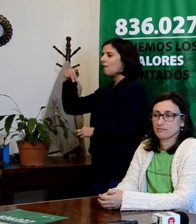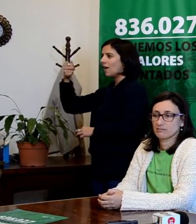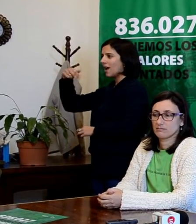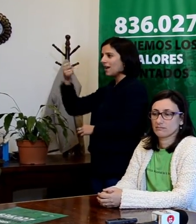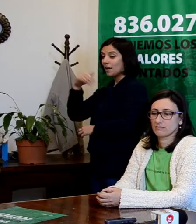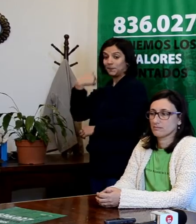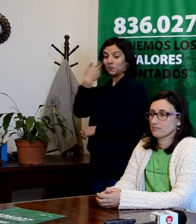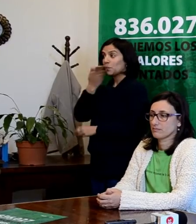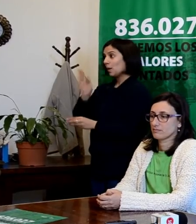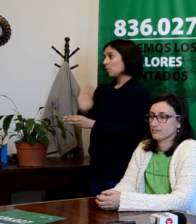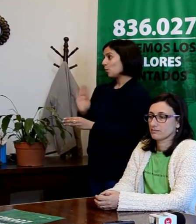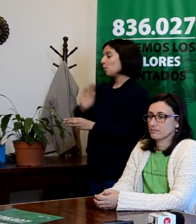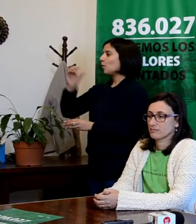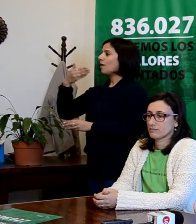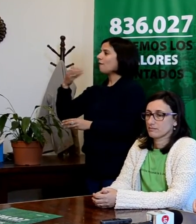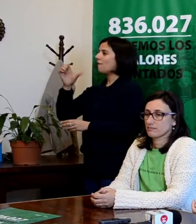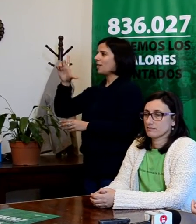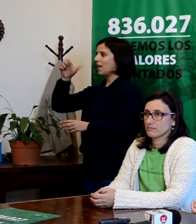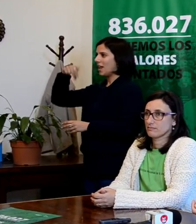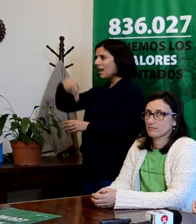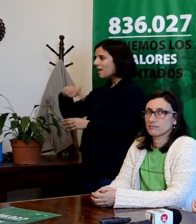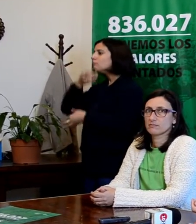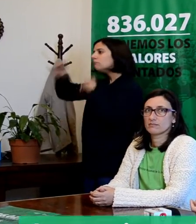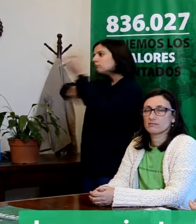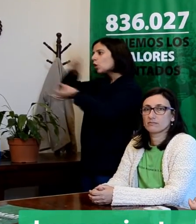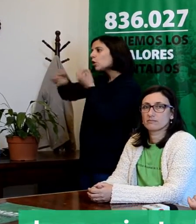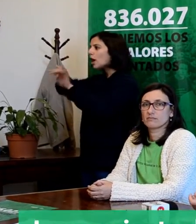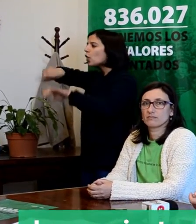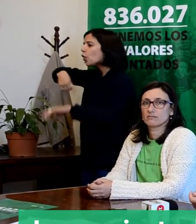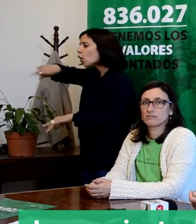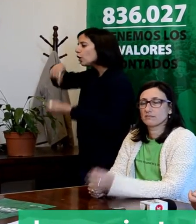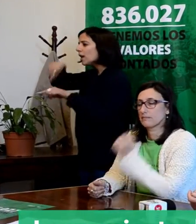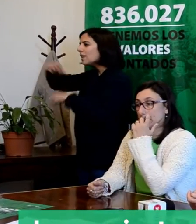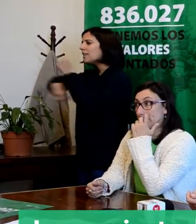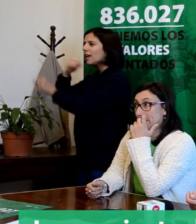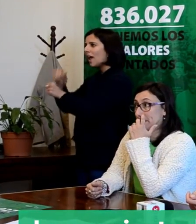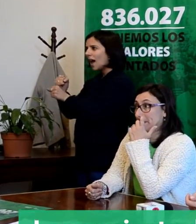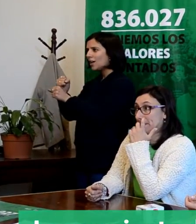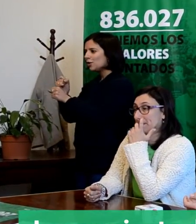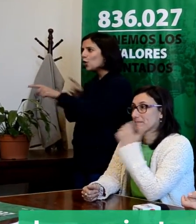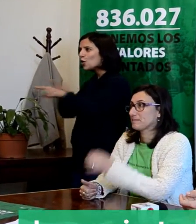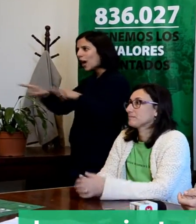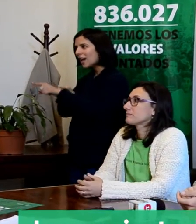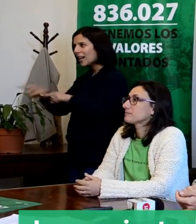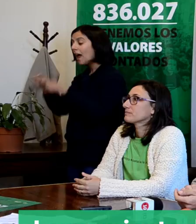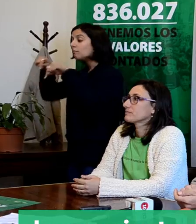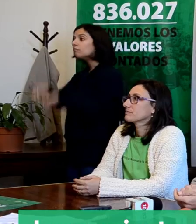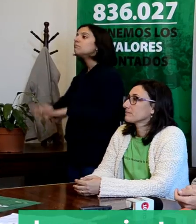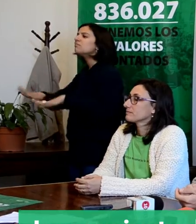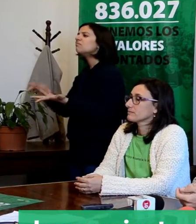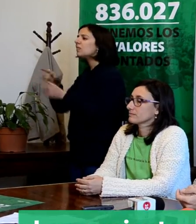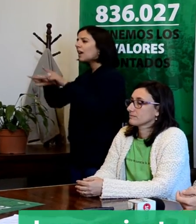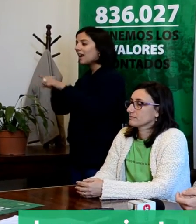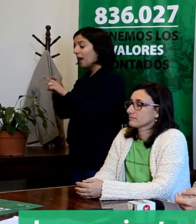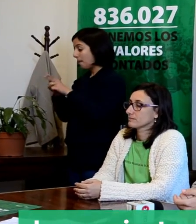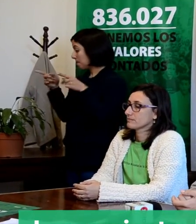nos irán anotando detalles de la carrera. Es importante mencionar que la misma se encuentra marcada en el mes